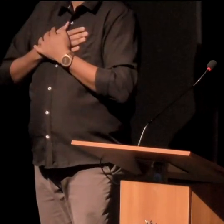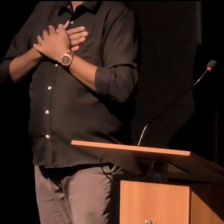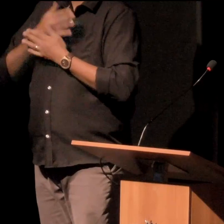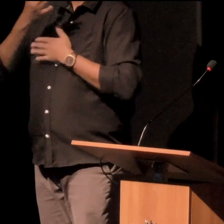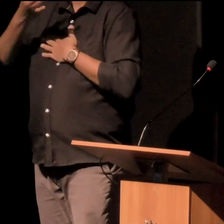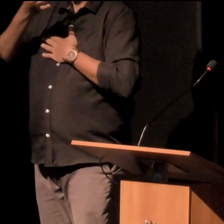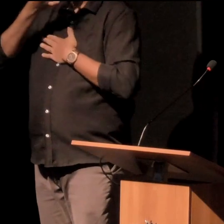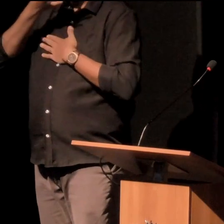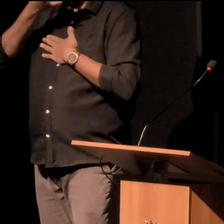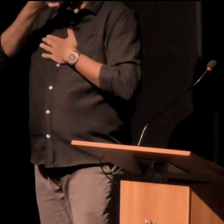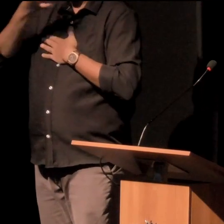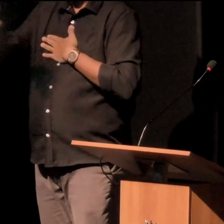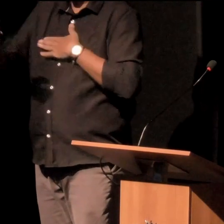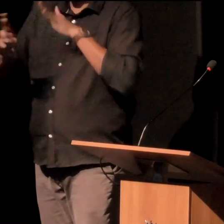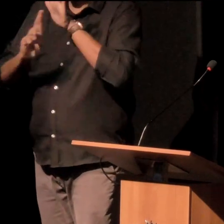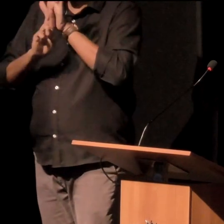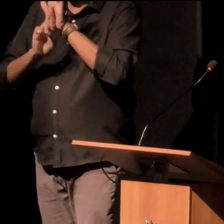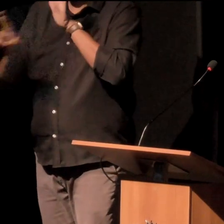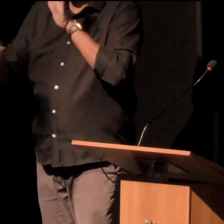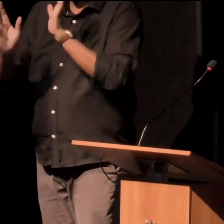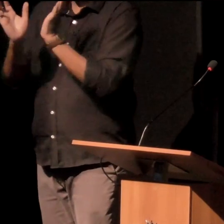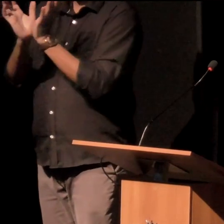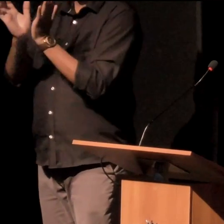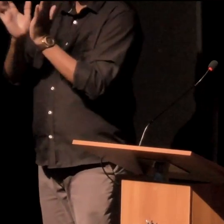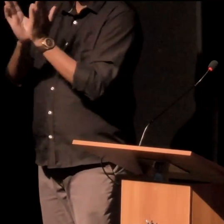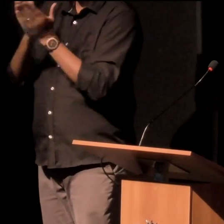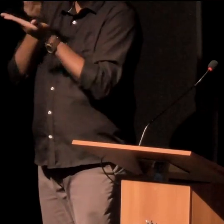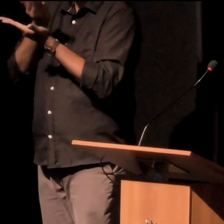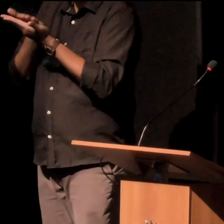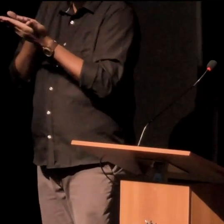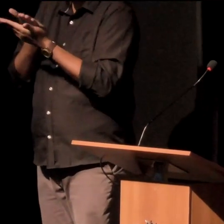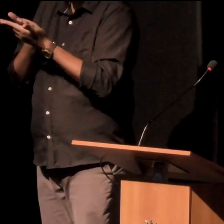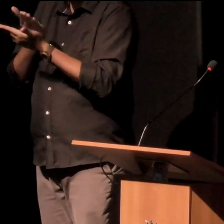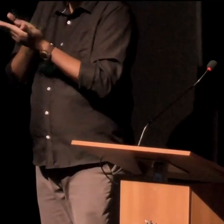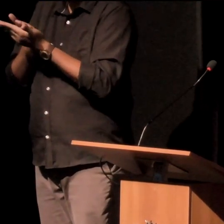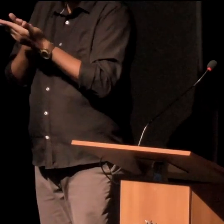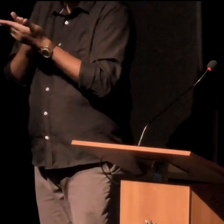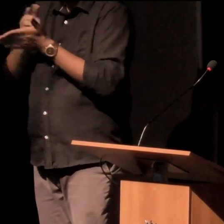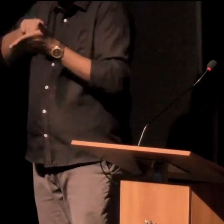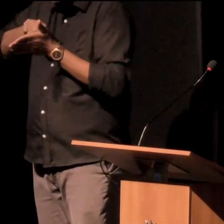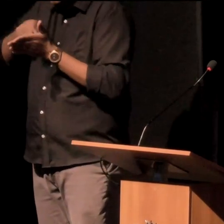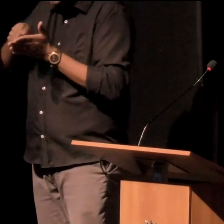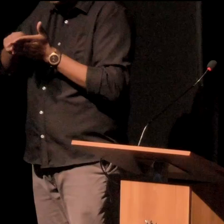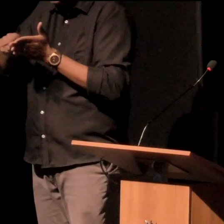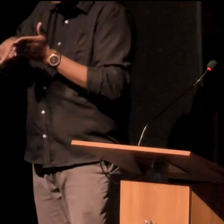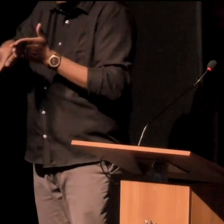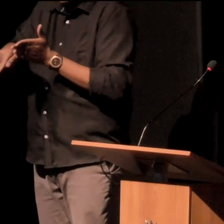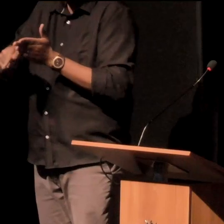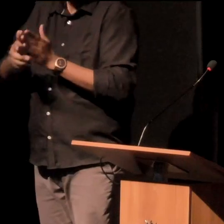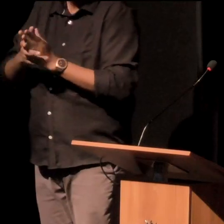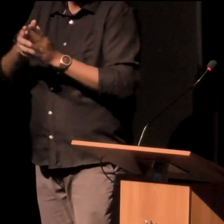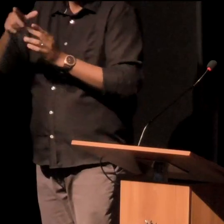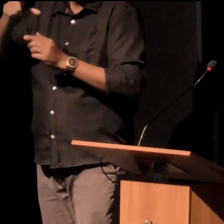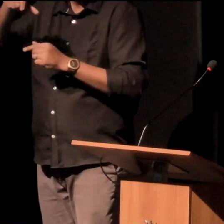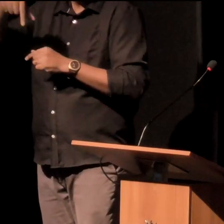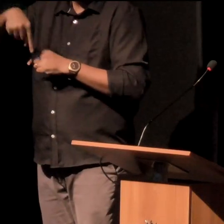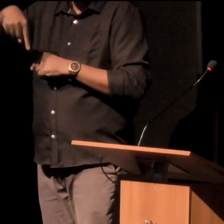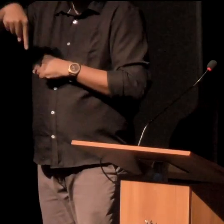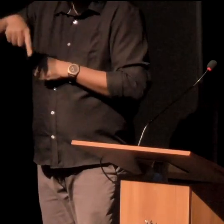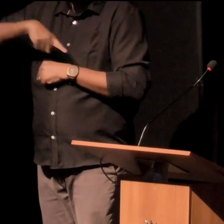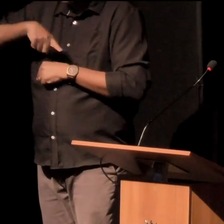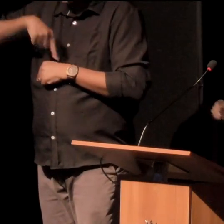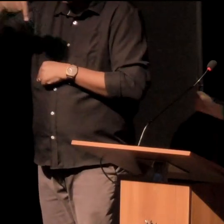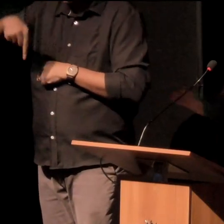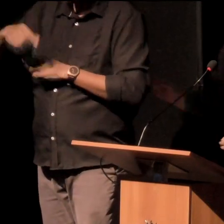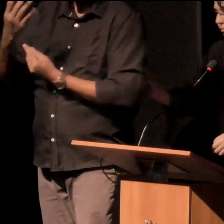um grupo de estudo grupo de extensão e pesquisa que a gente recente é que